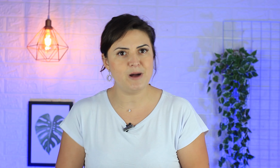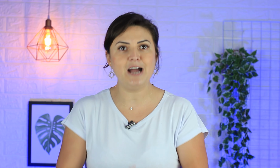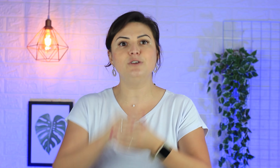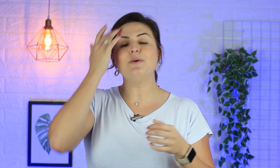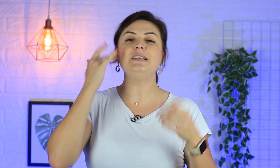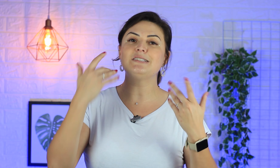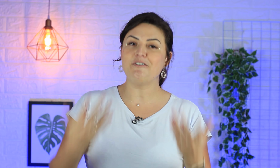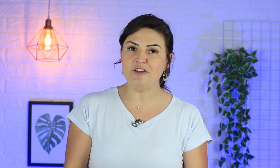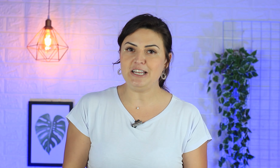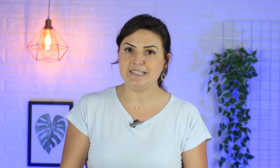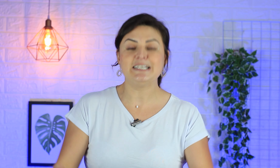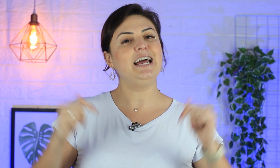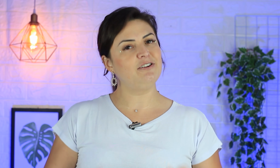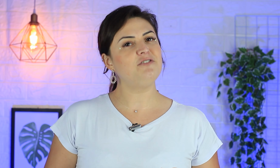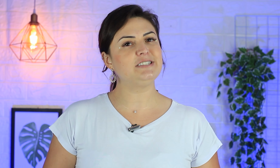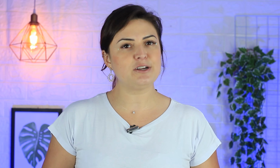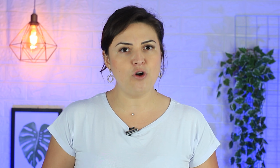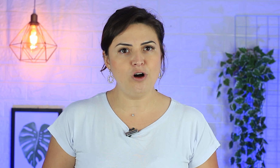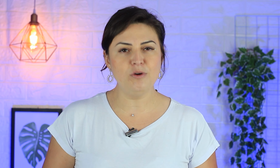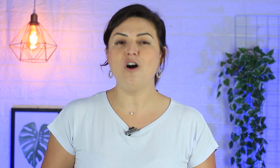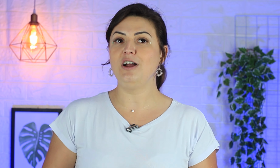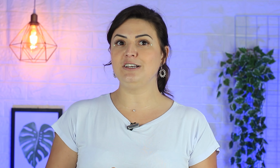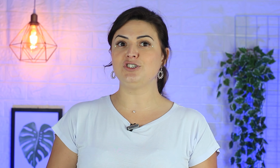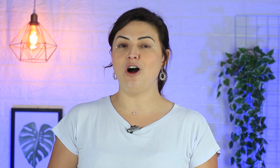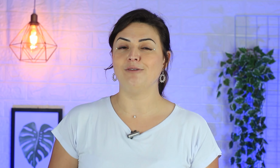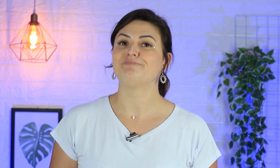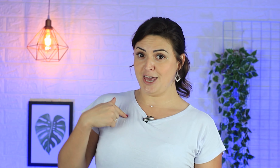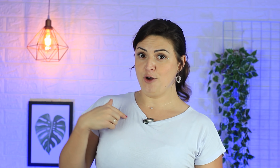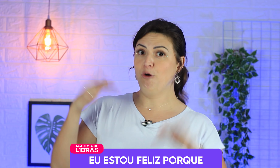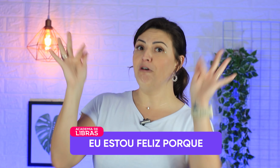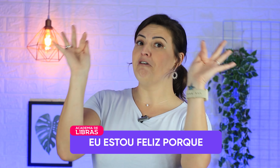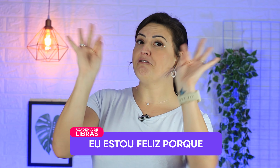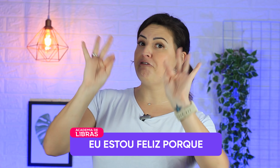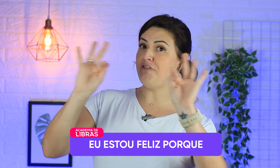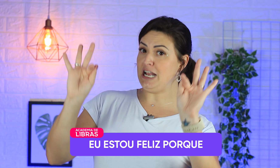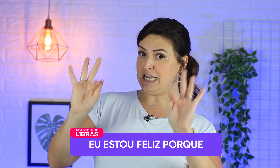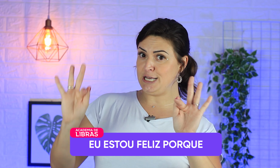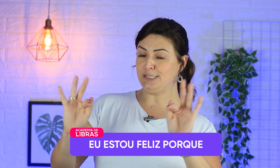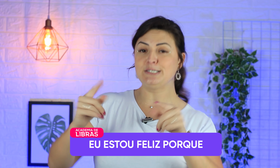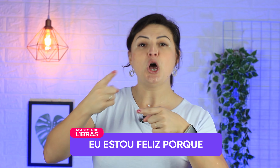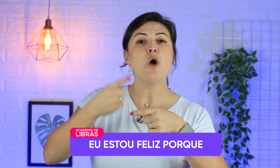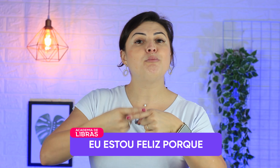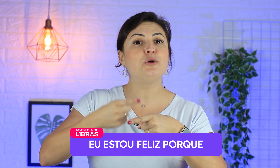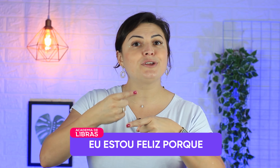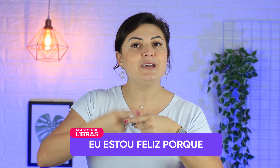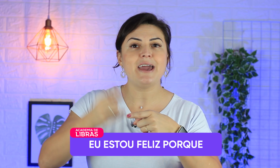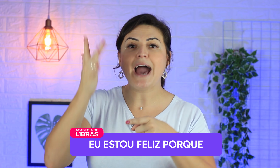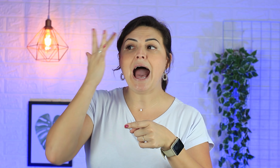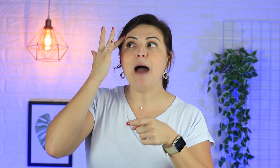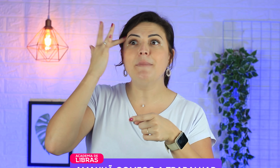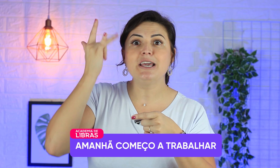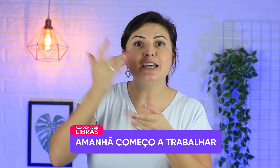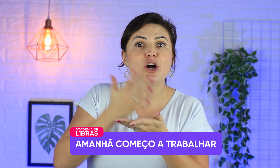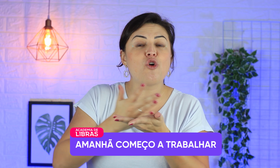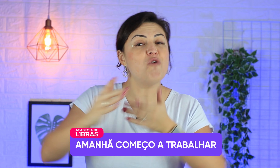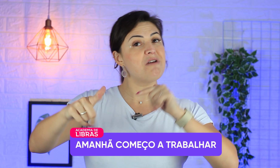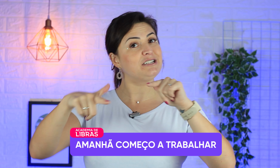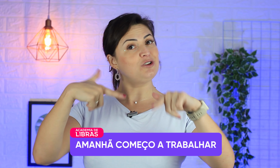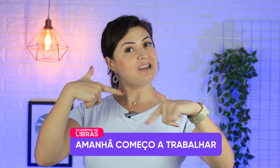trabalho, então ela está feliz. Aí ela vai fazer como? Olha só. Eu feliz porque amanhã começo a